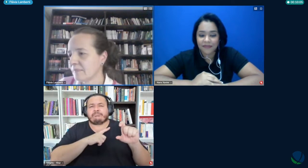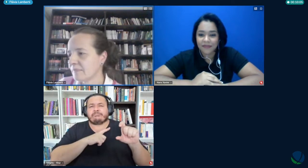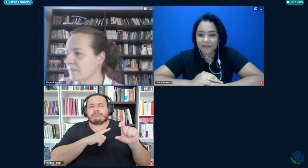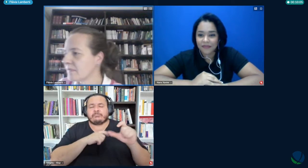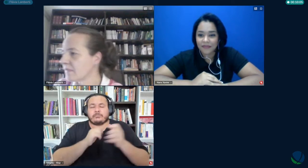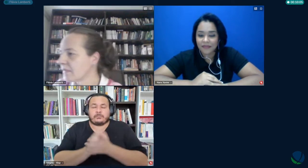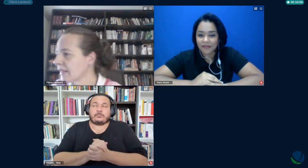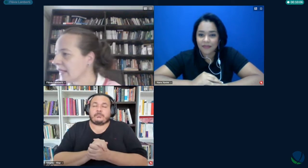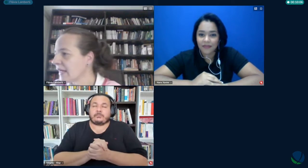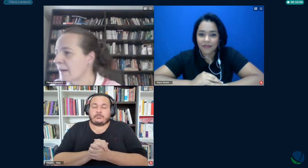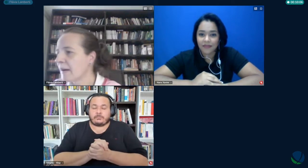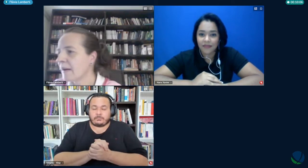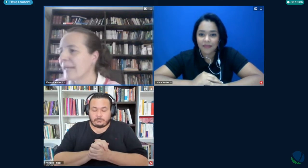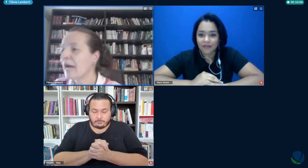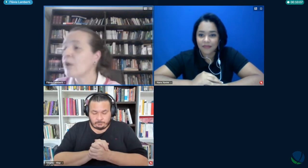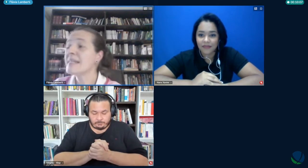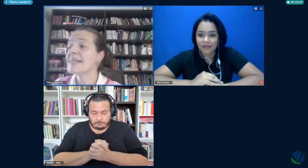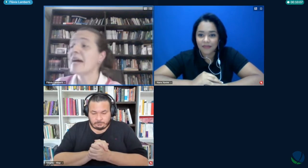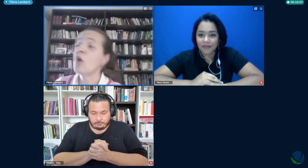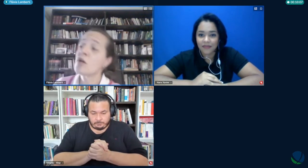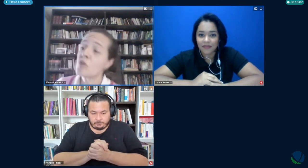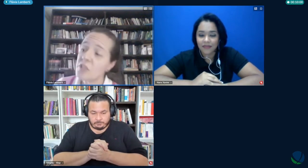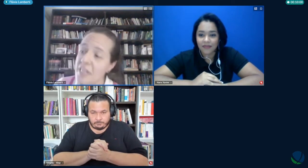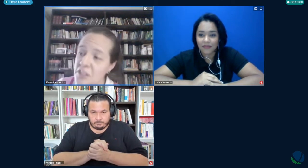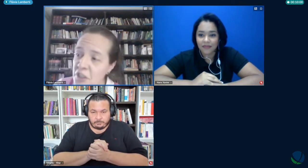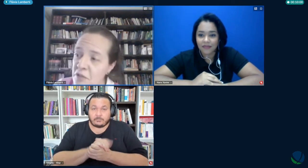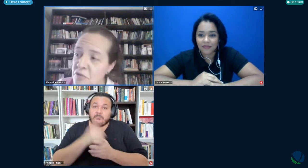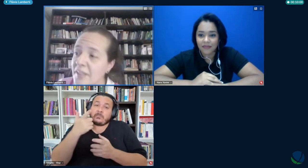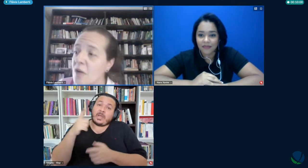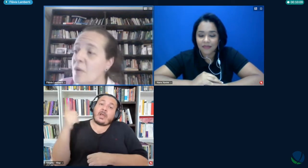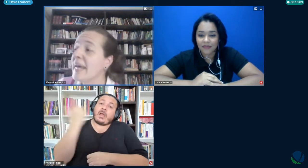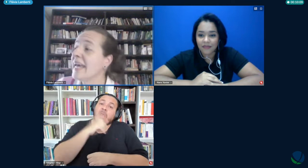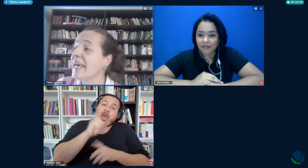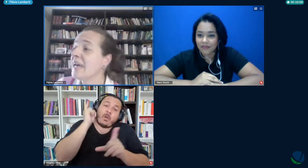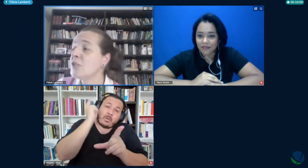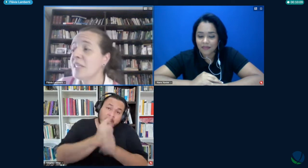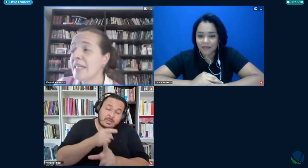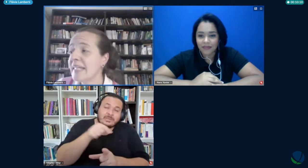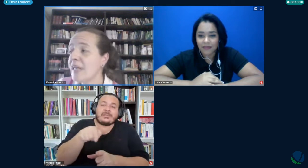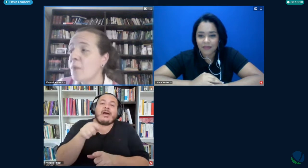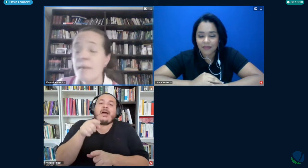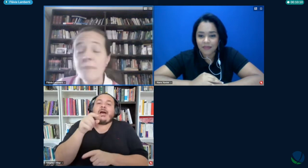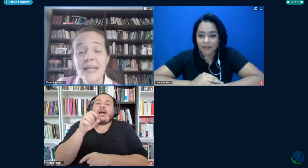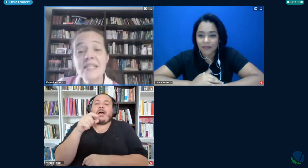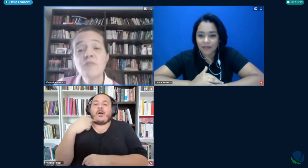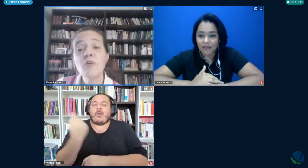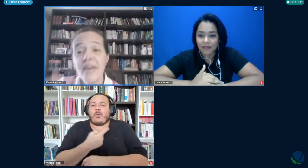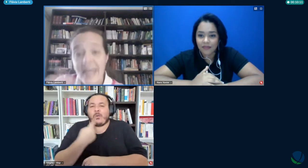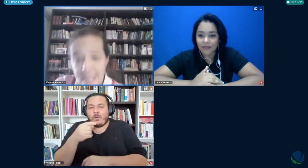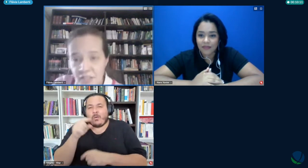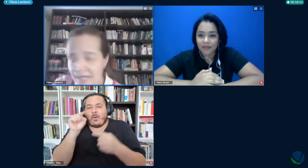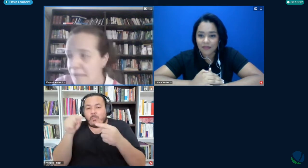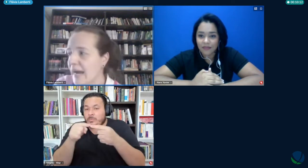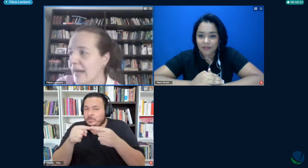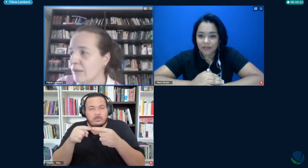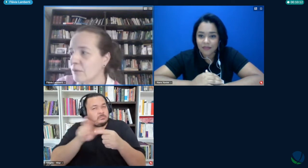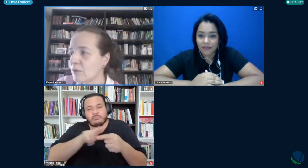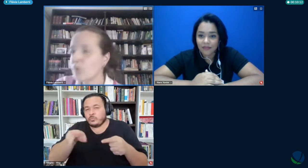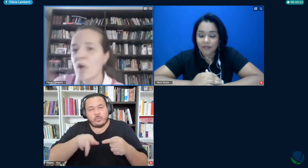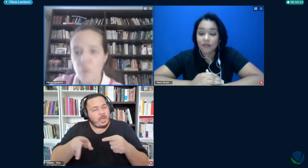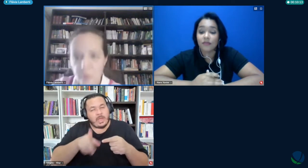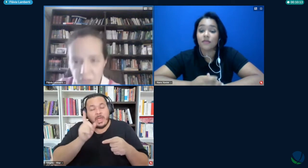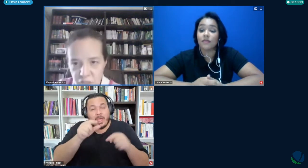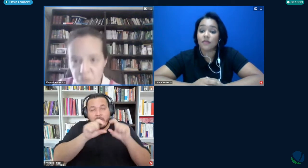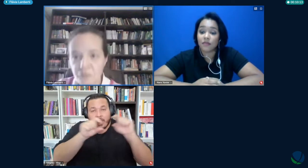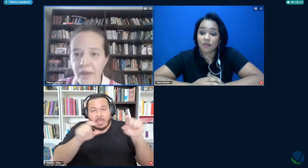Ah, tá. Para alcançar o nosso objetivo. Então, eu diria que não. É para desenvolver este trabalho.